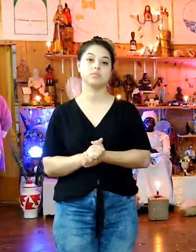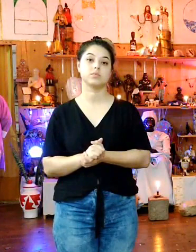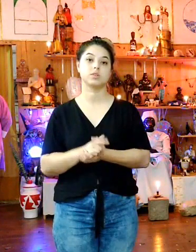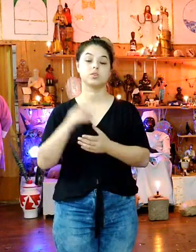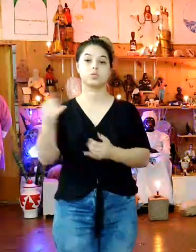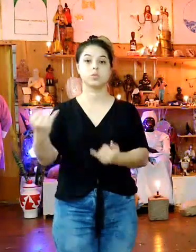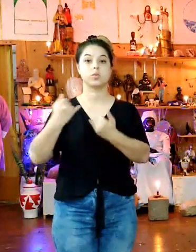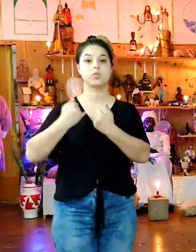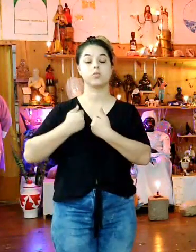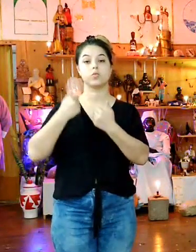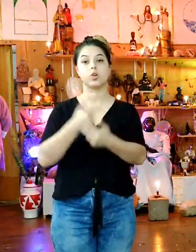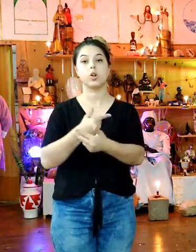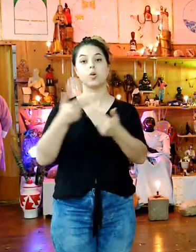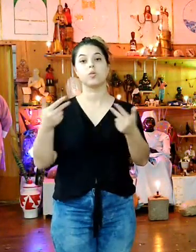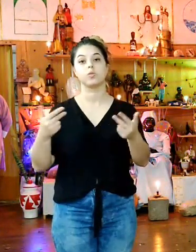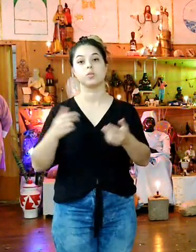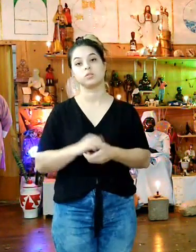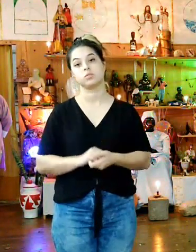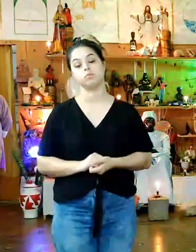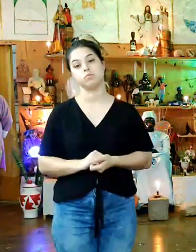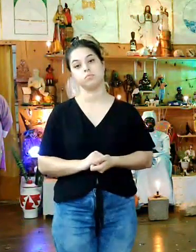nos disse uma coisa.